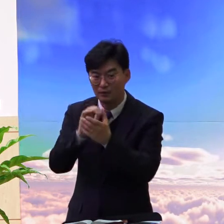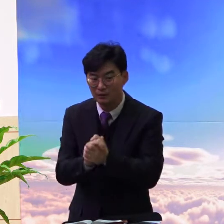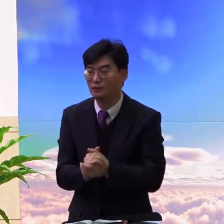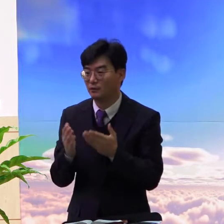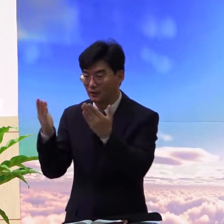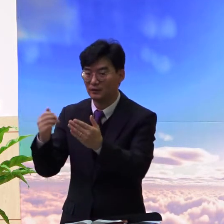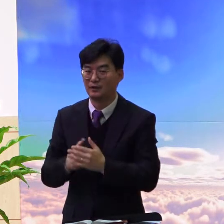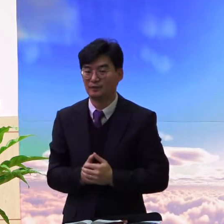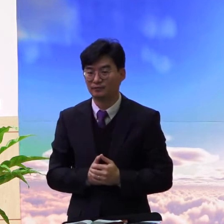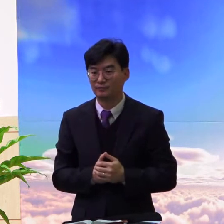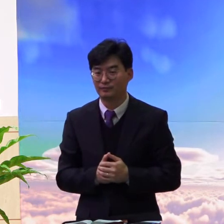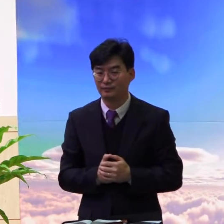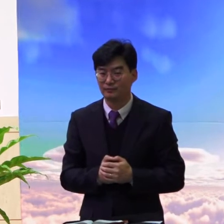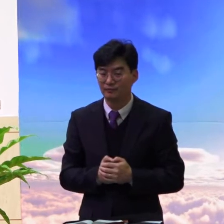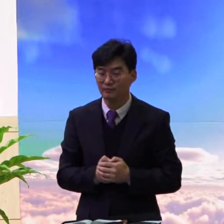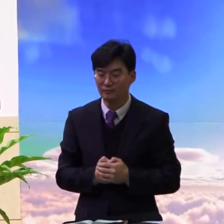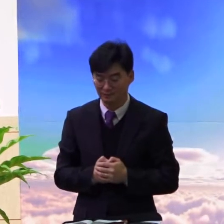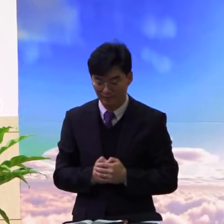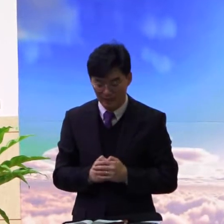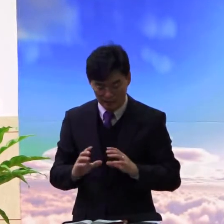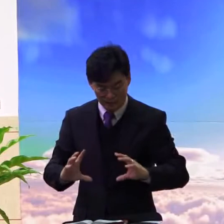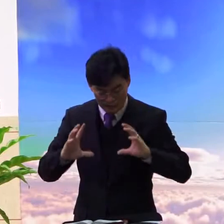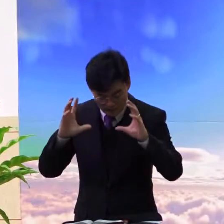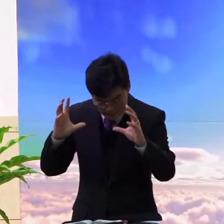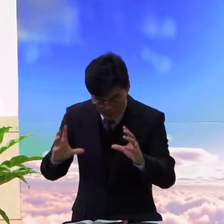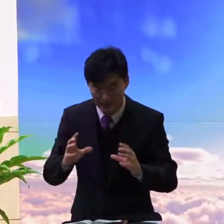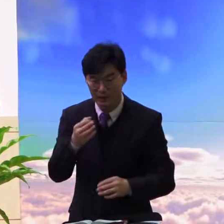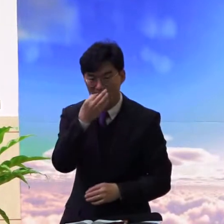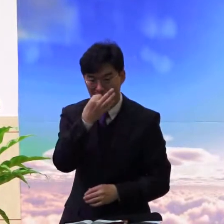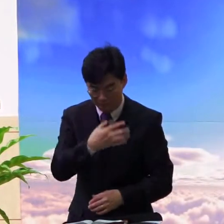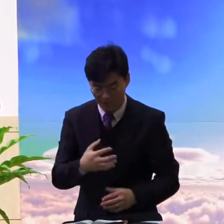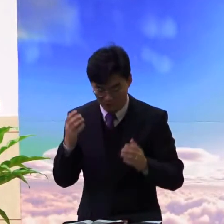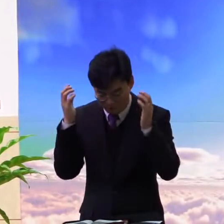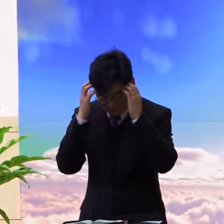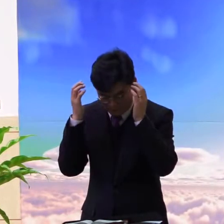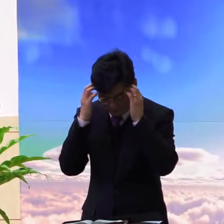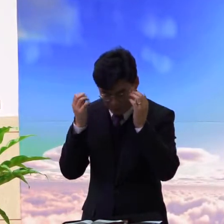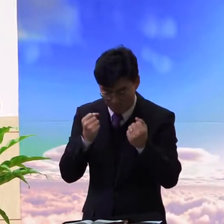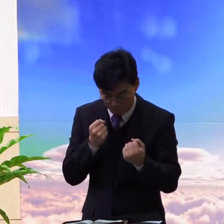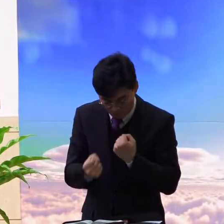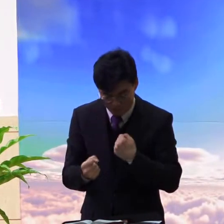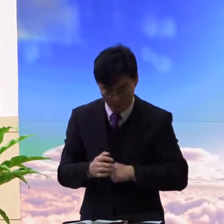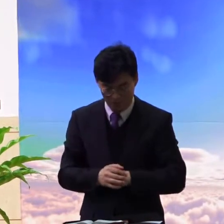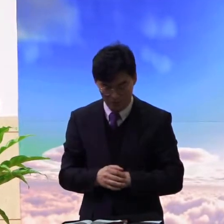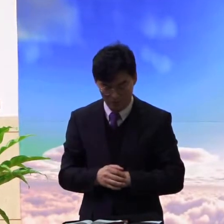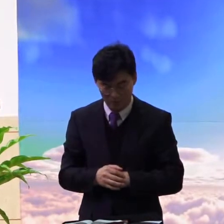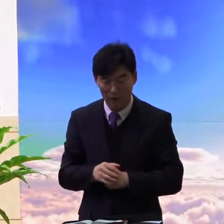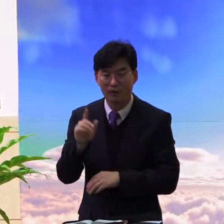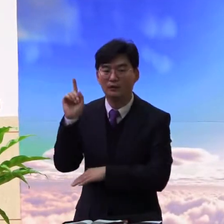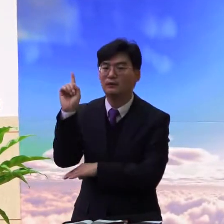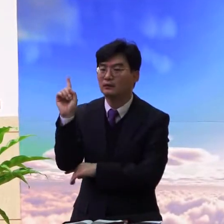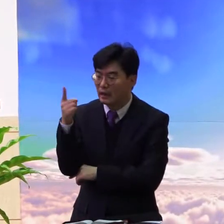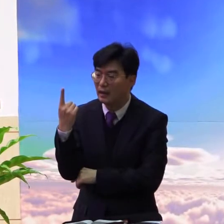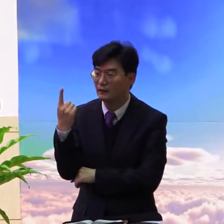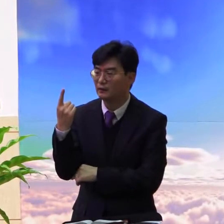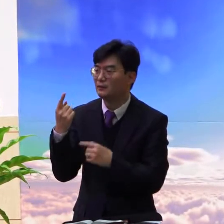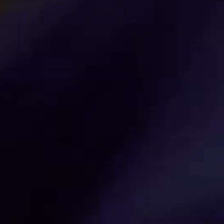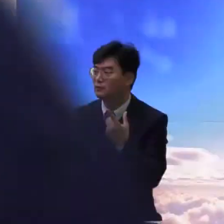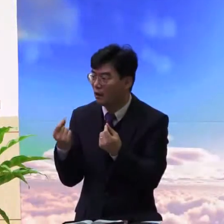우리도 세계가 다 힘들고 어려운 이 상황을 살면서 이렇게 다윗처럼 나아갔으면